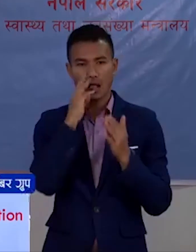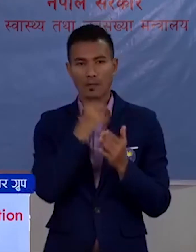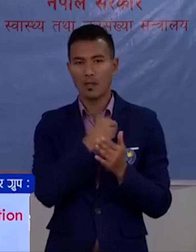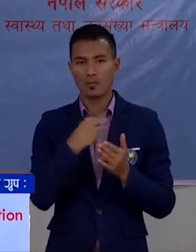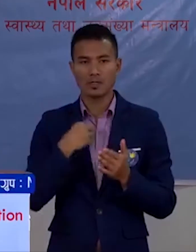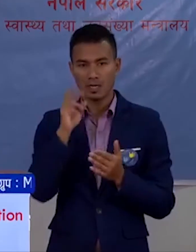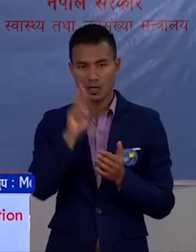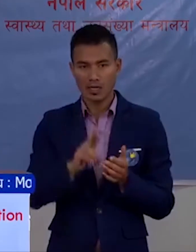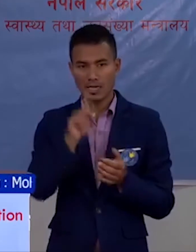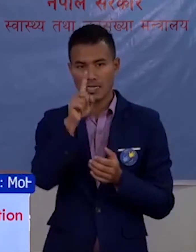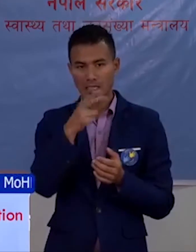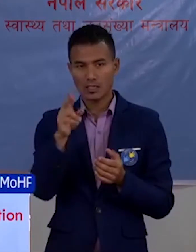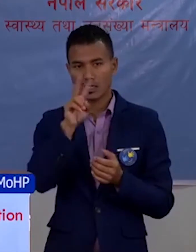रहेका